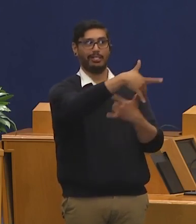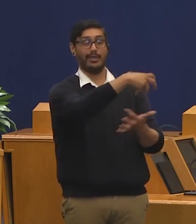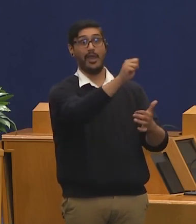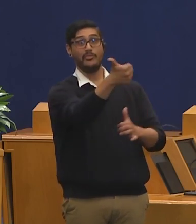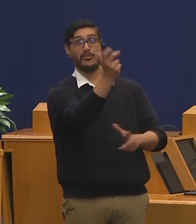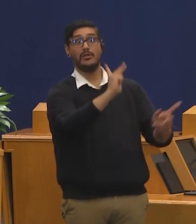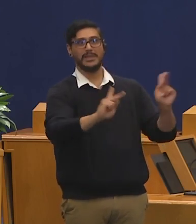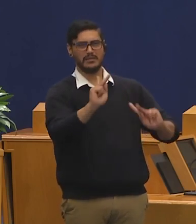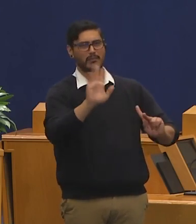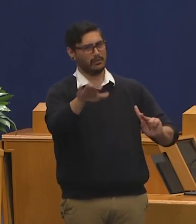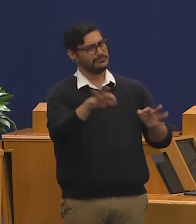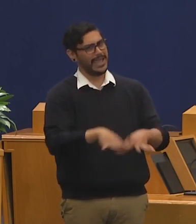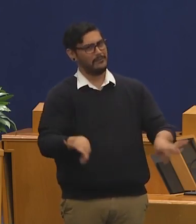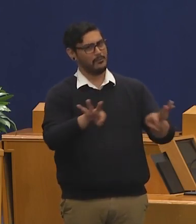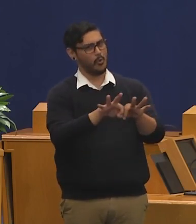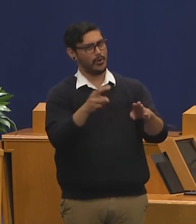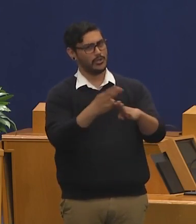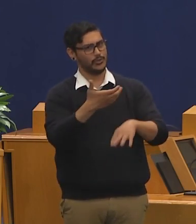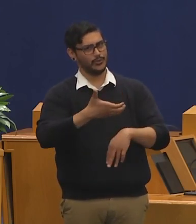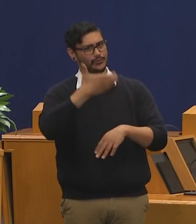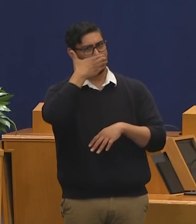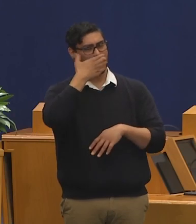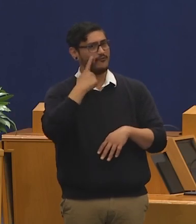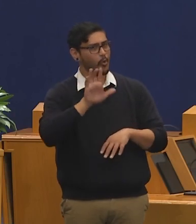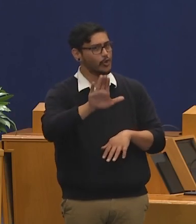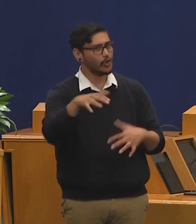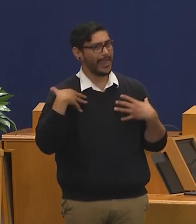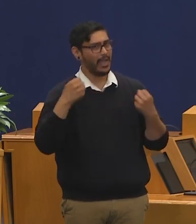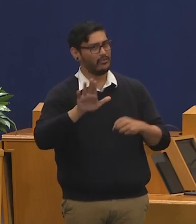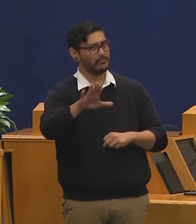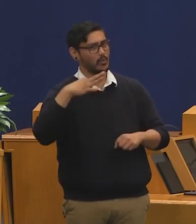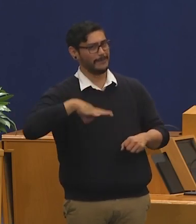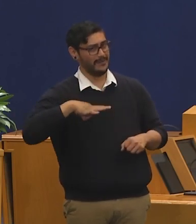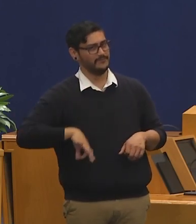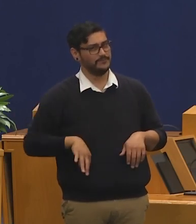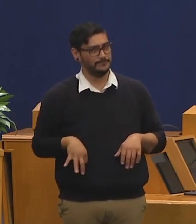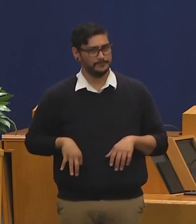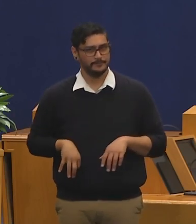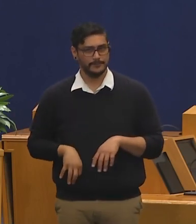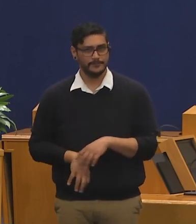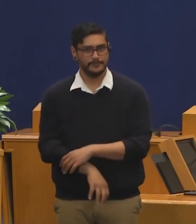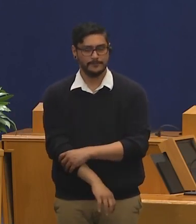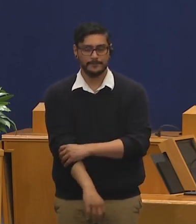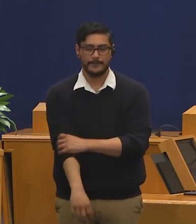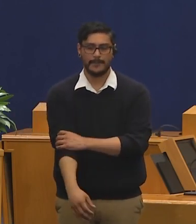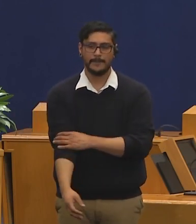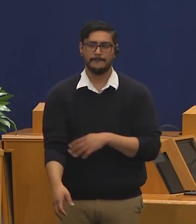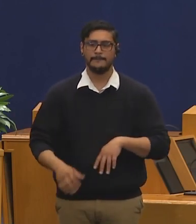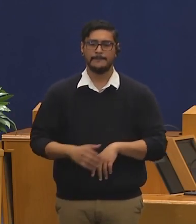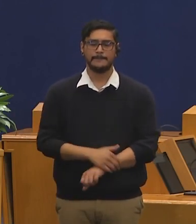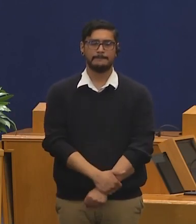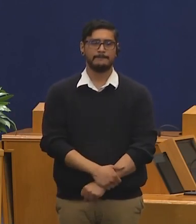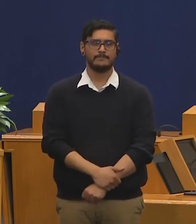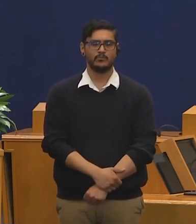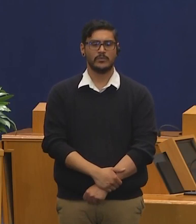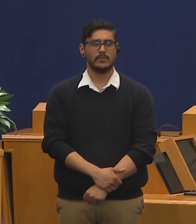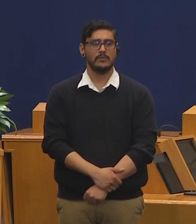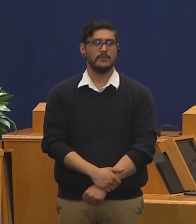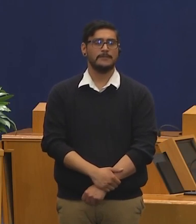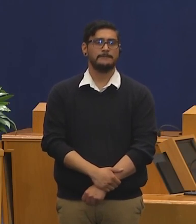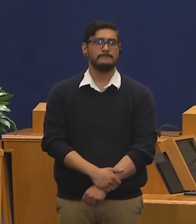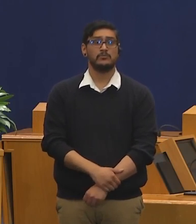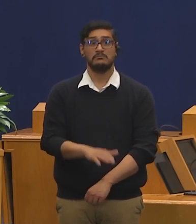muy importante para su salud, su bienestar. Y hemos hecho muchas cosas en cuanto a